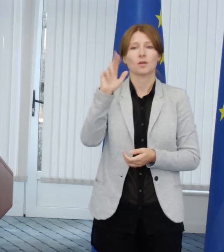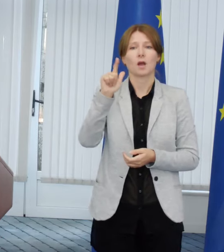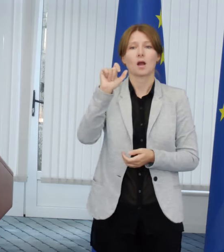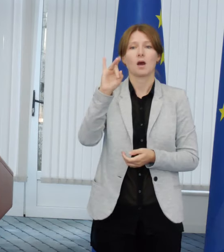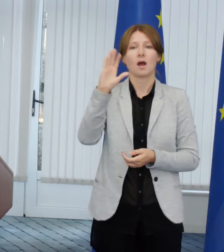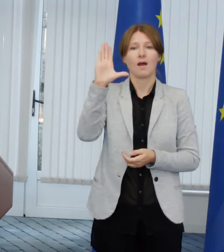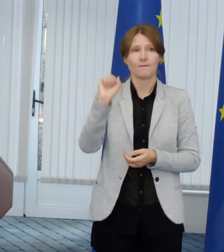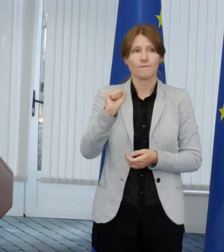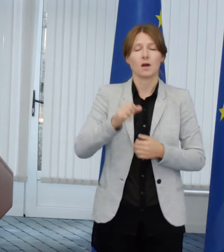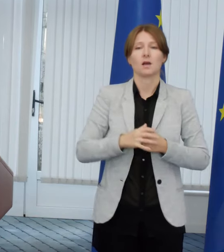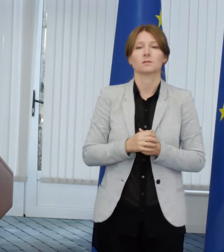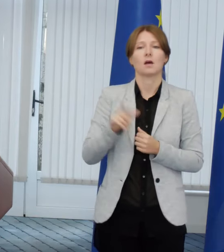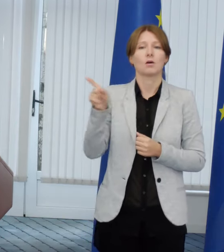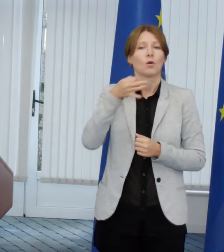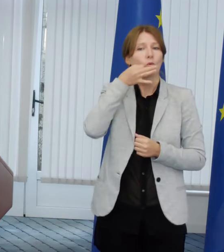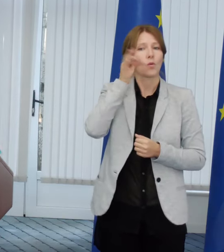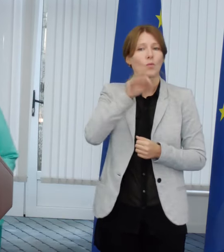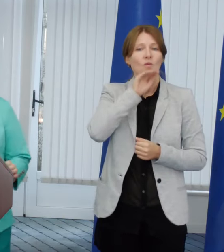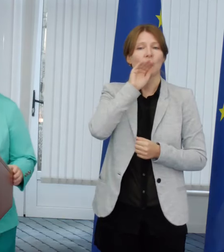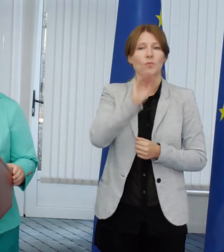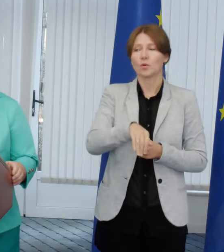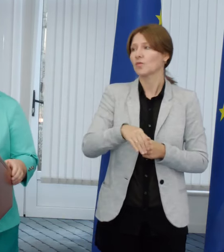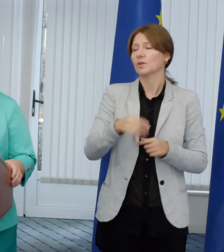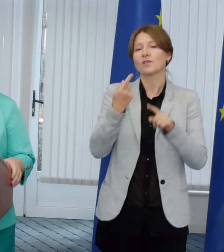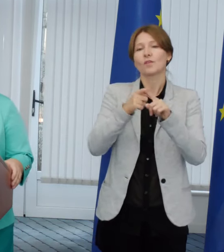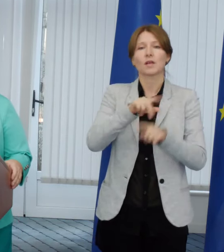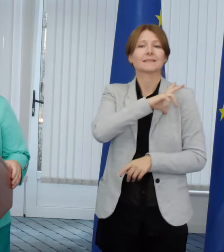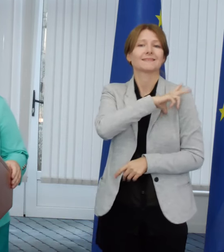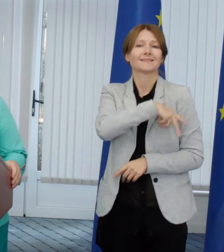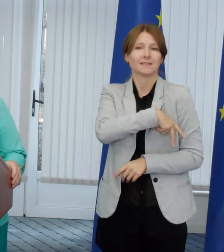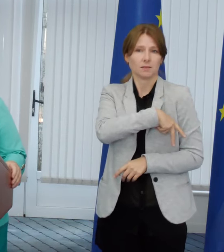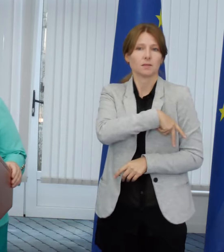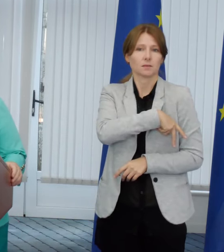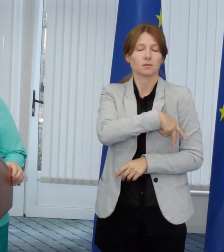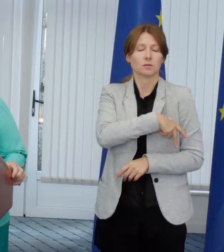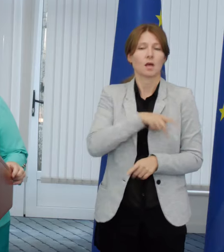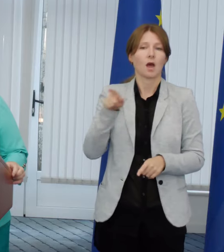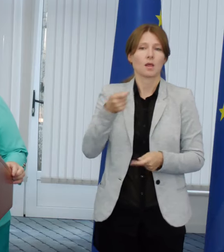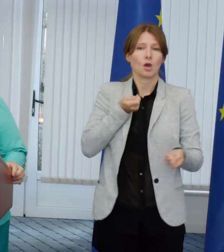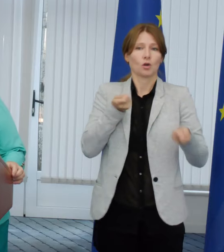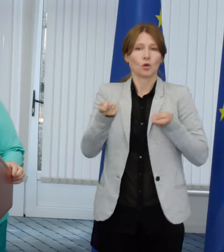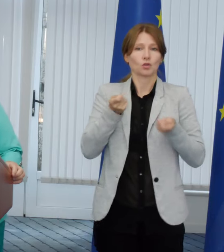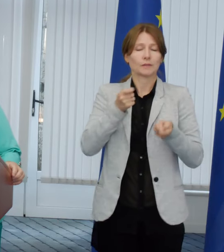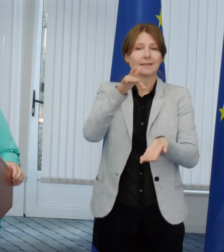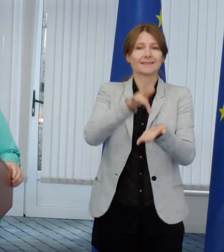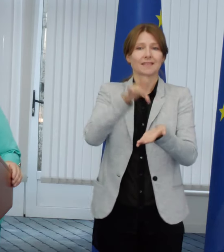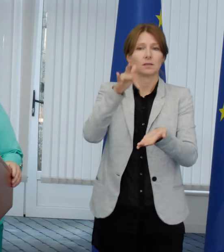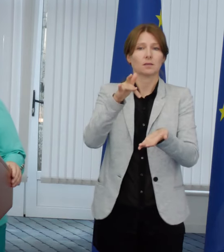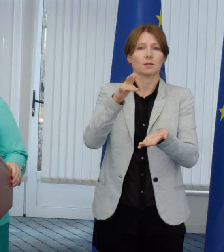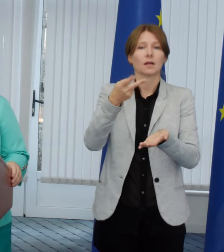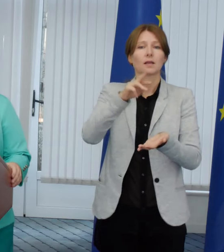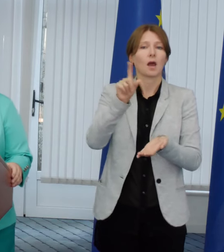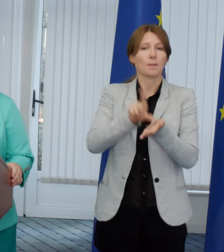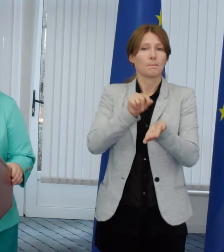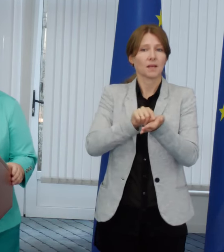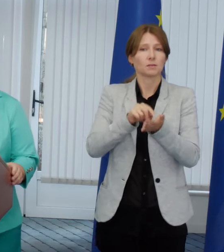Garaba, o doamnă cu experiență vastă în domeniul asistenței sociale. Este manager a Centrului de Plasament pentru Persoane